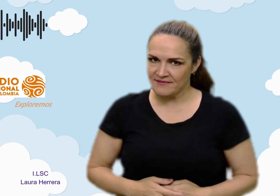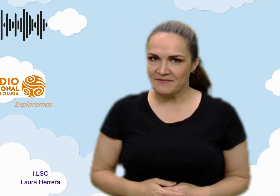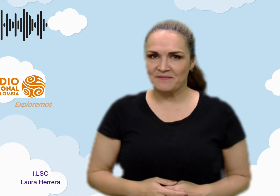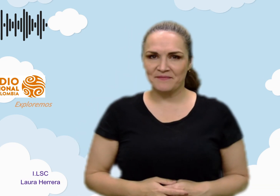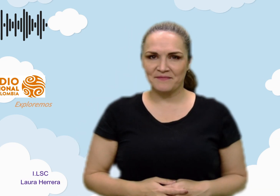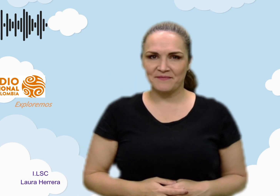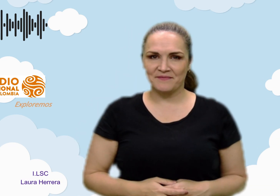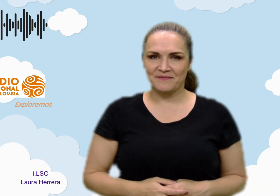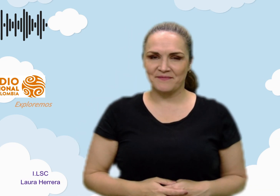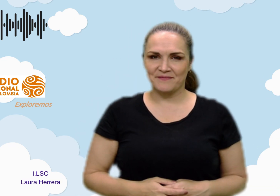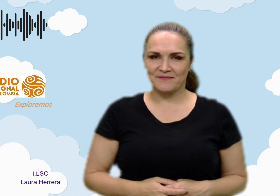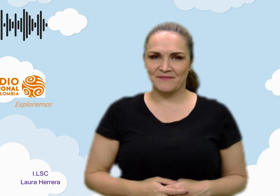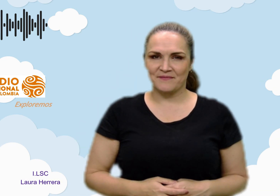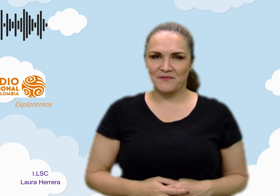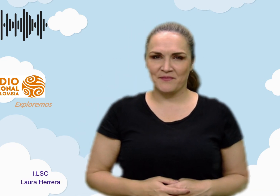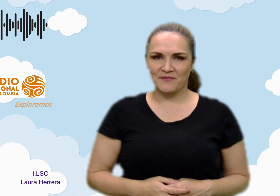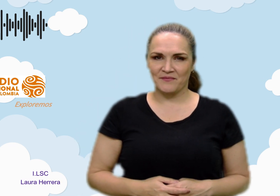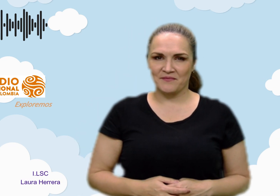familia.